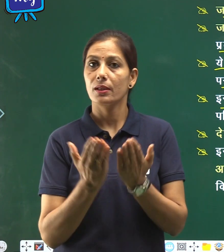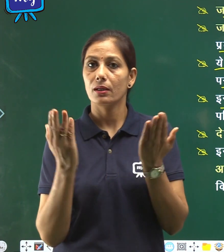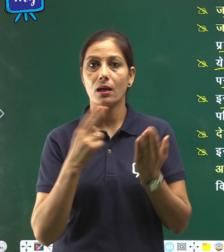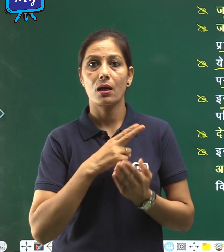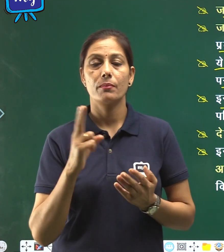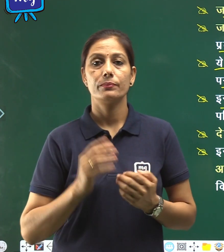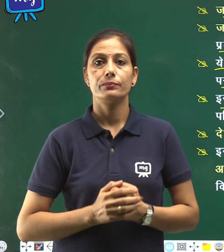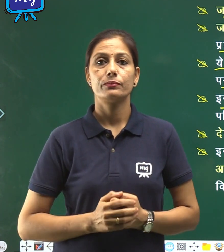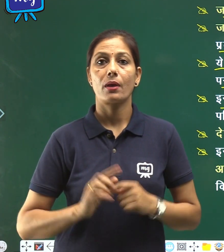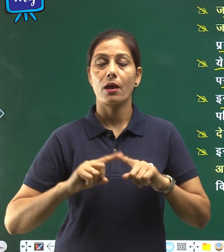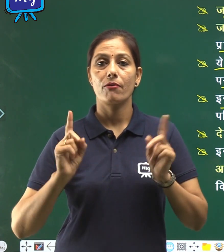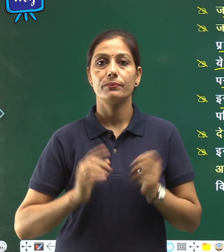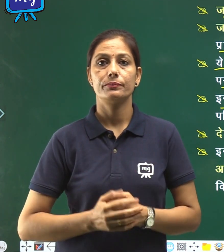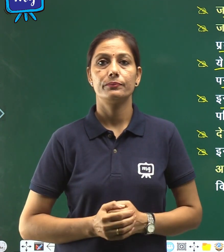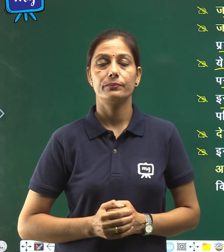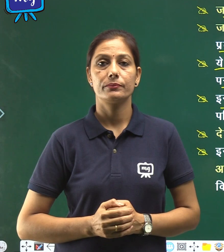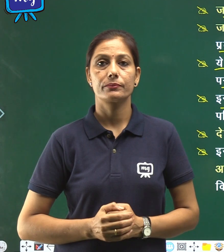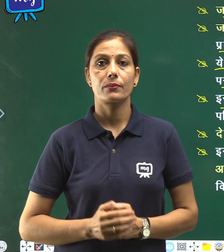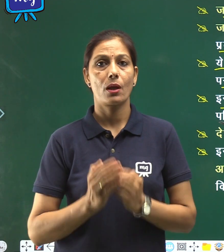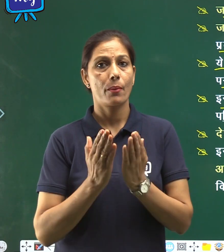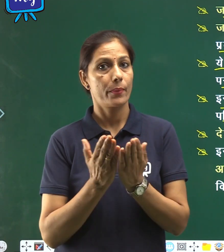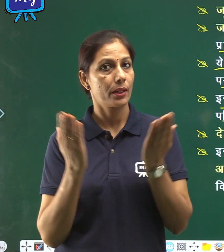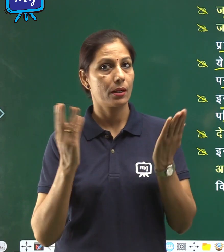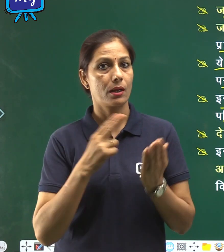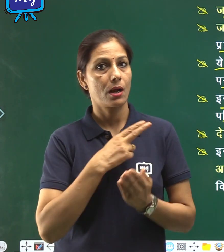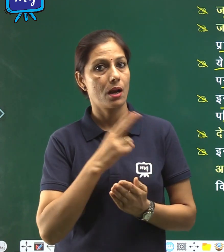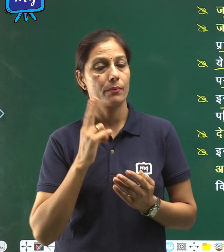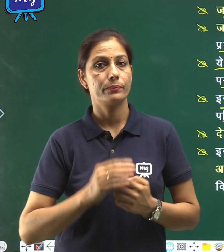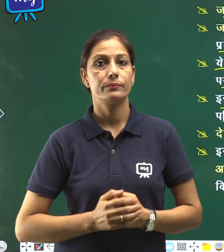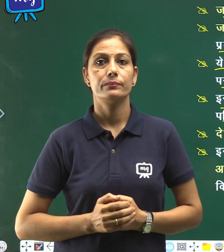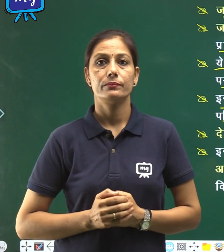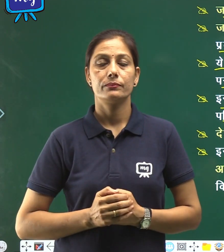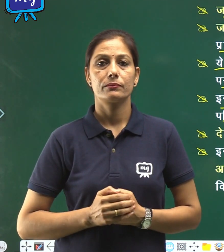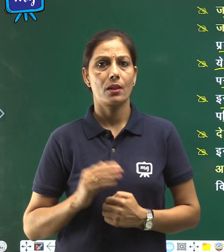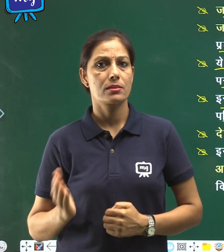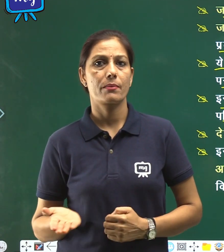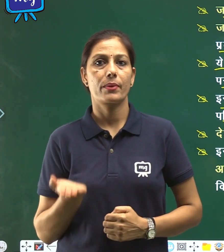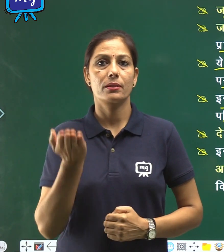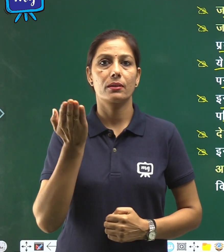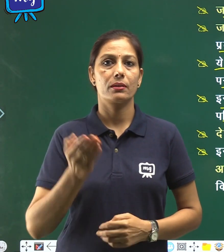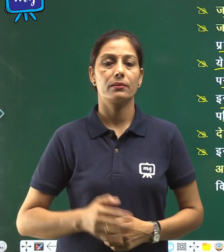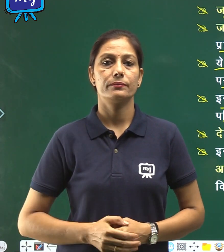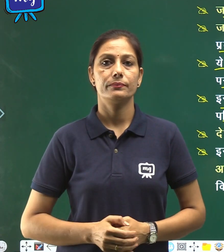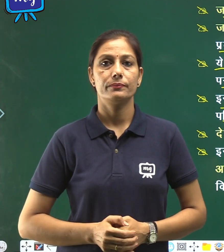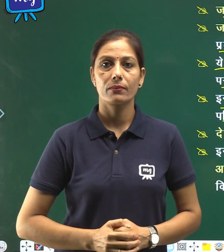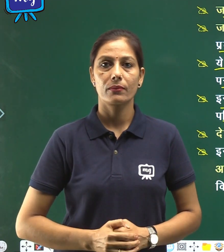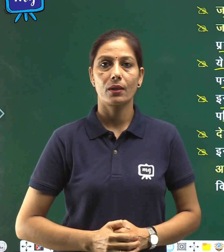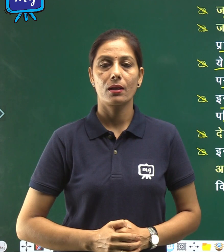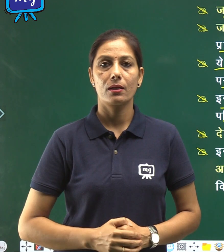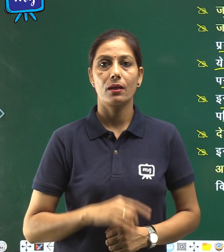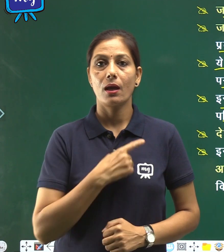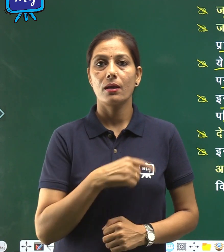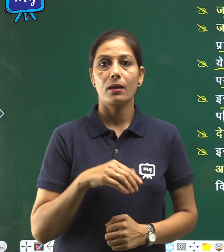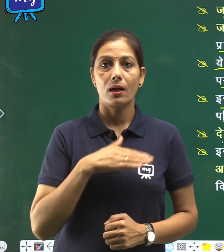करमवीर एवं प्रताप पत्रिका का संपादन किया।